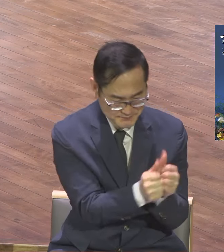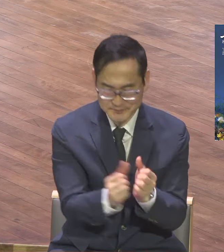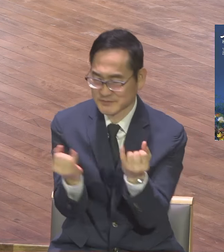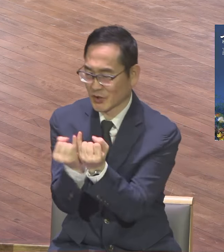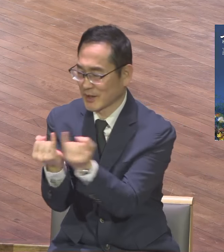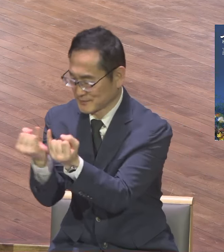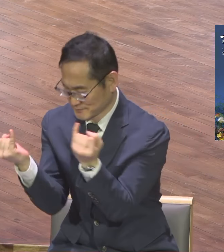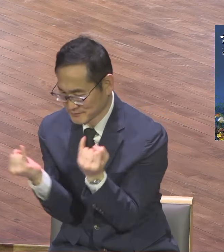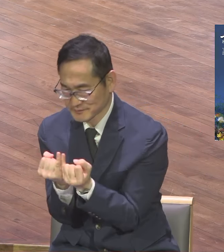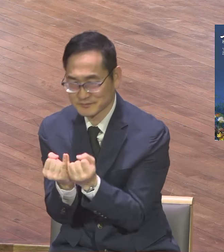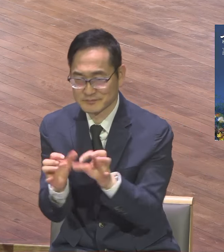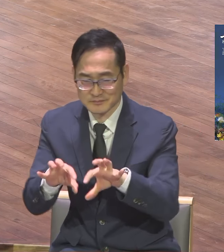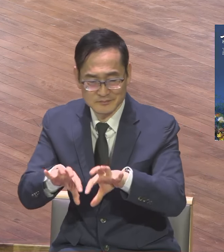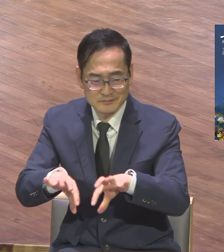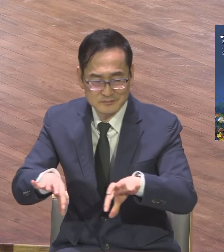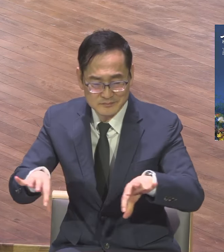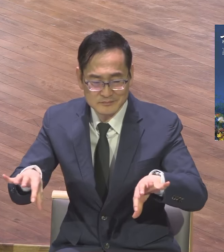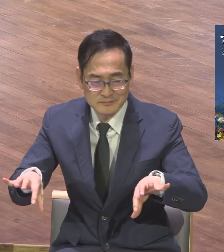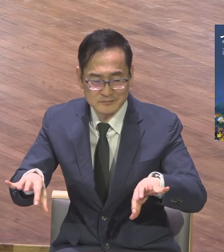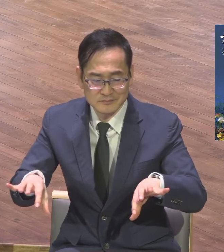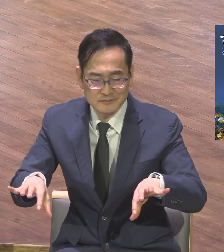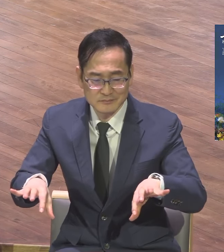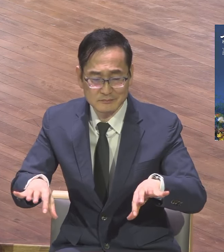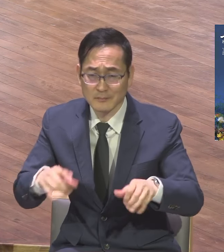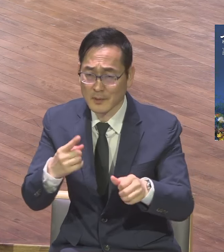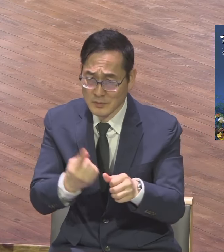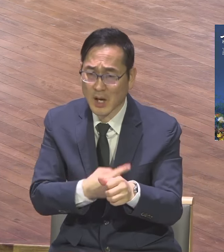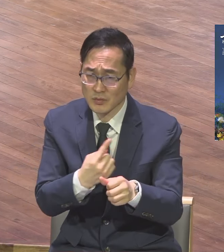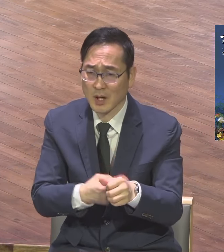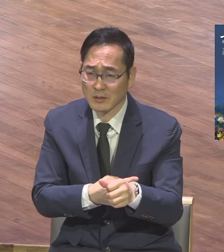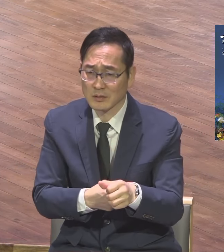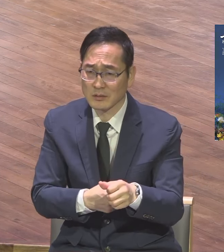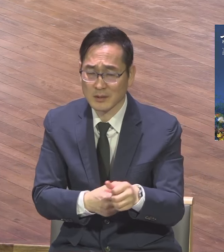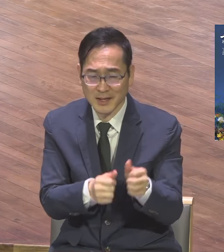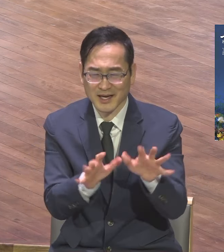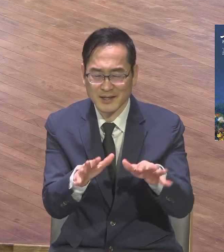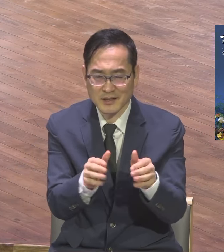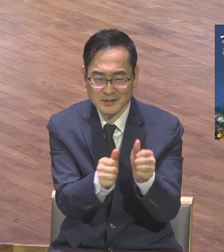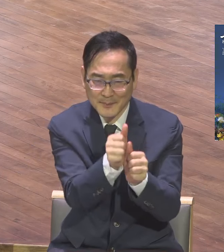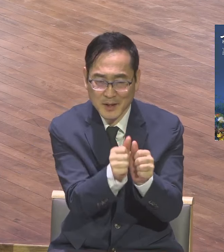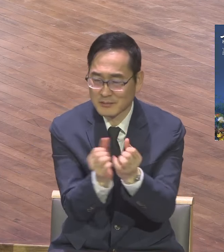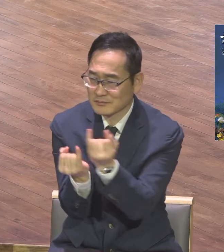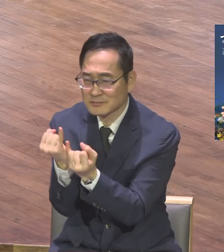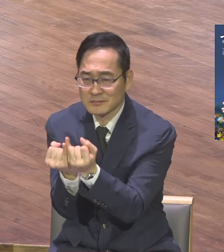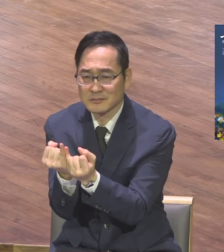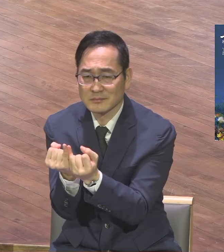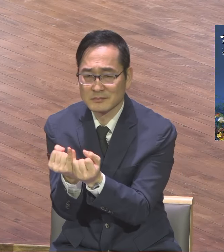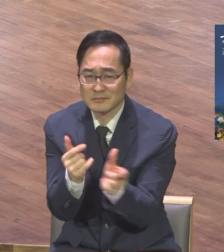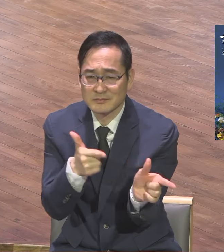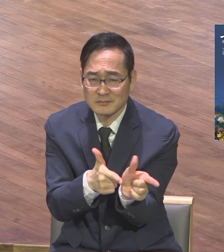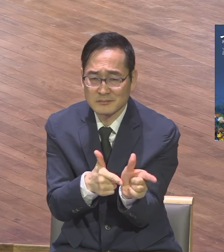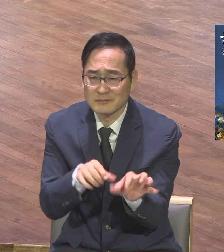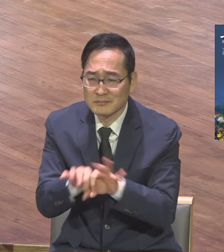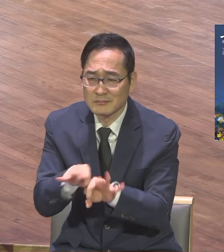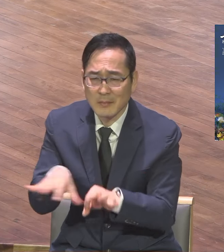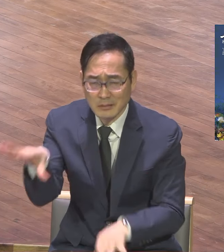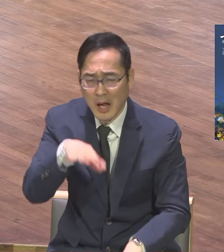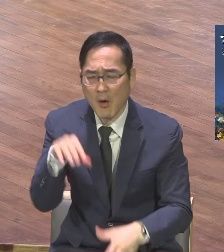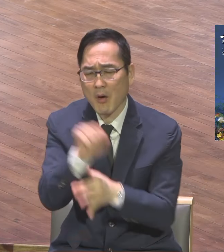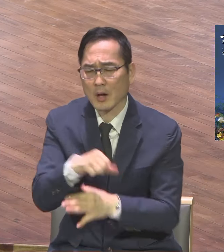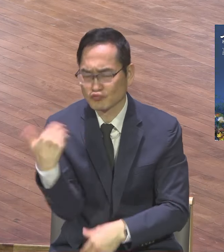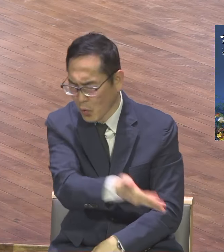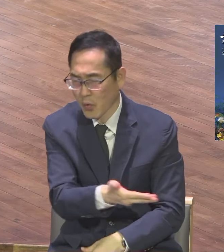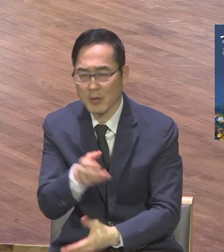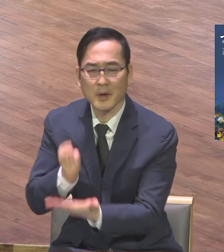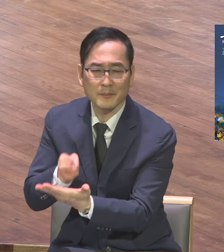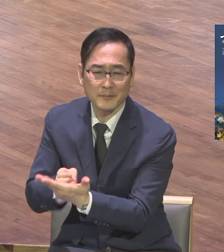여자끼리 그냥 그렇게 하는 거 자연스럽게 허락해라. 지금 선진국은 다 그래 하고 있습니다.